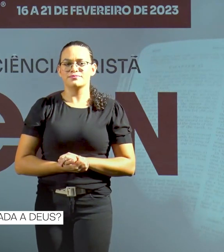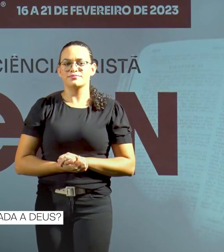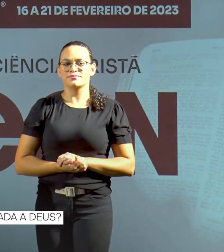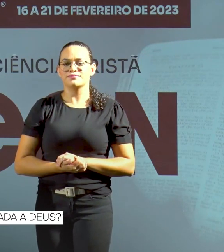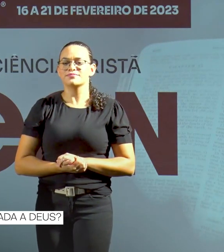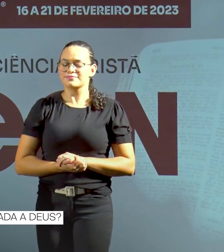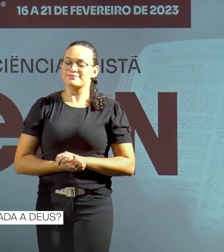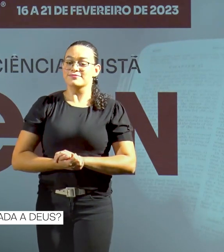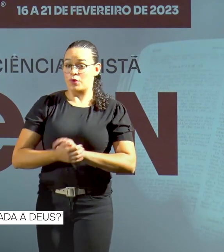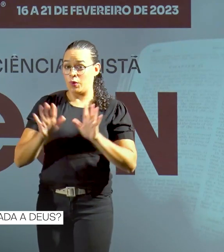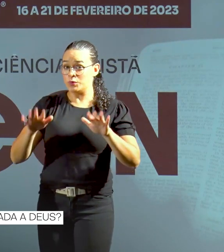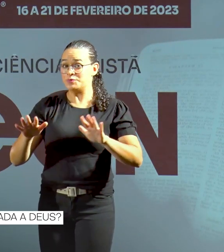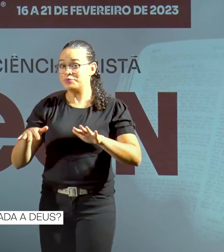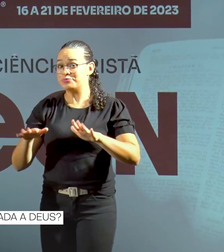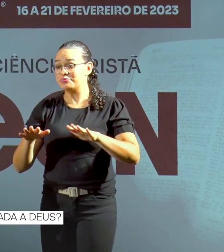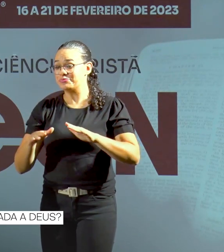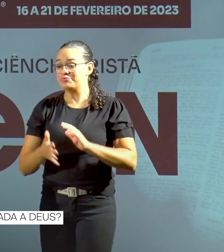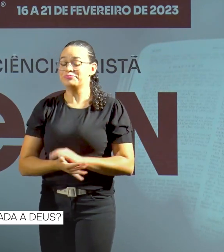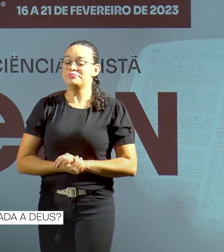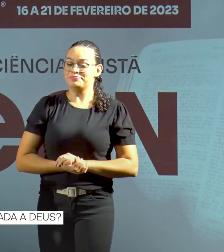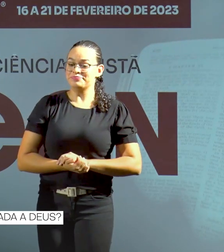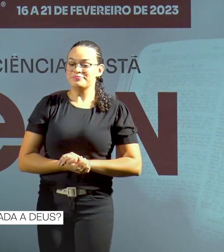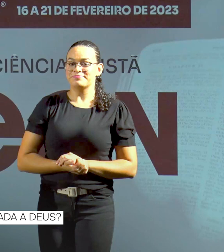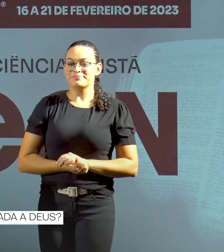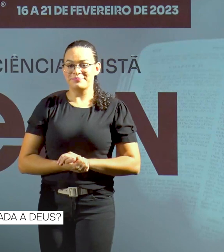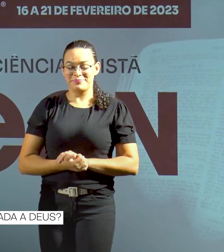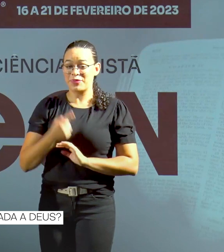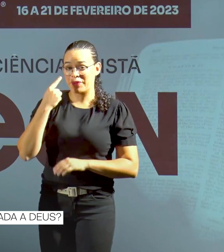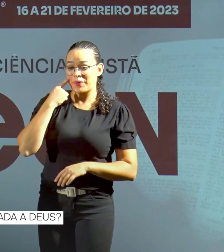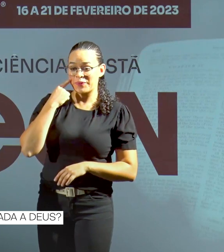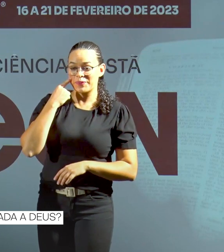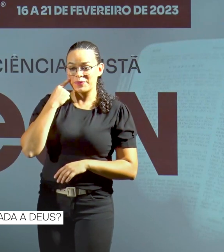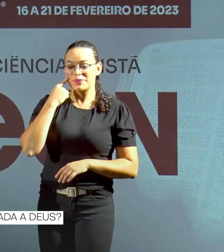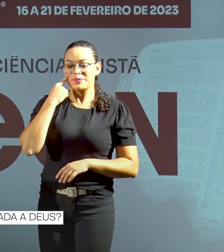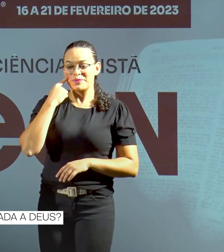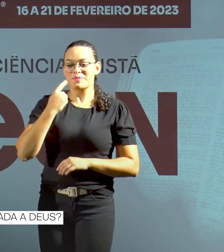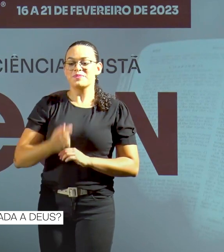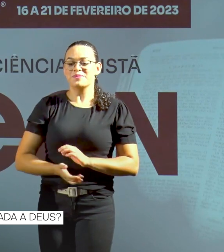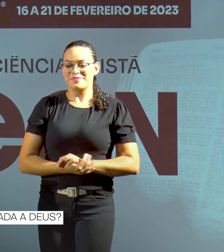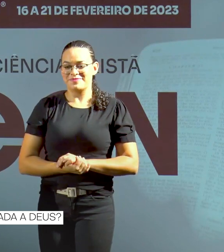ô gente olha só